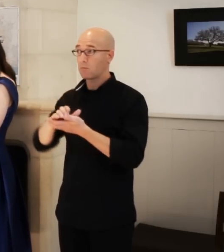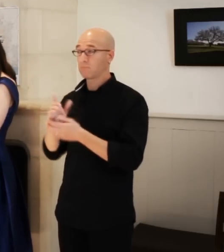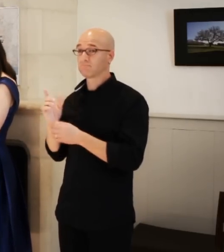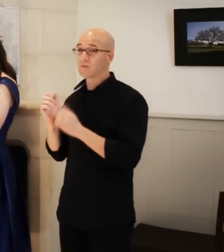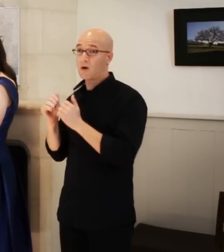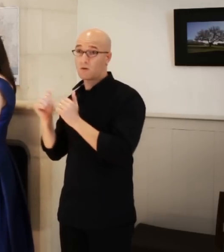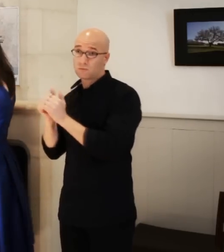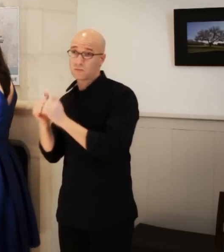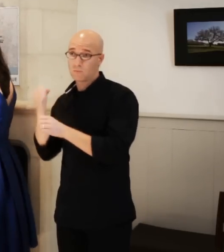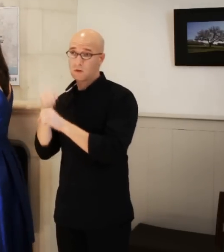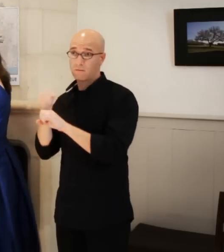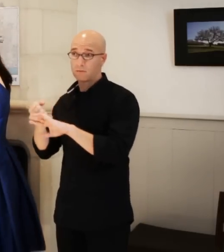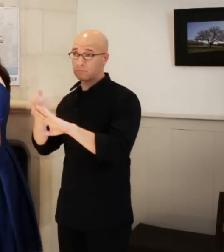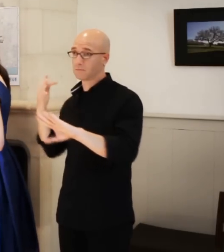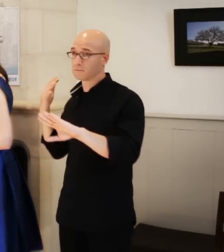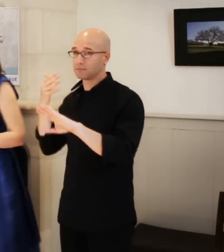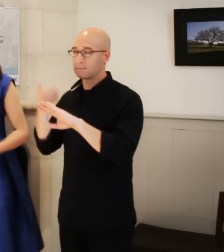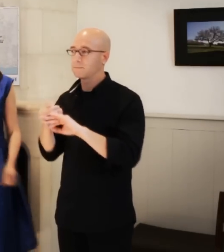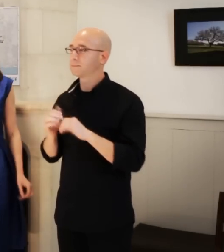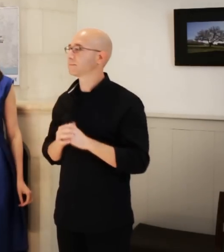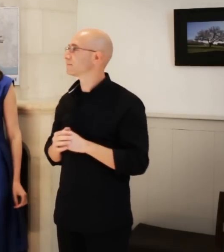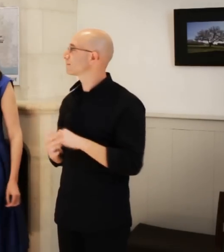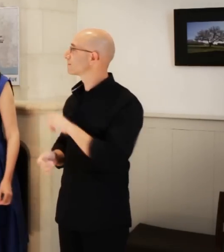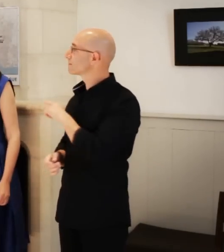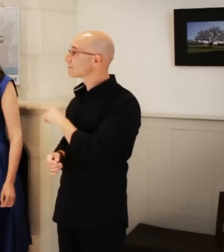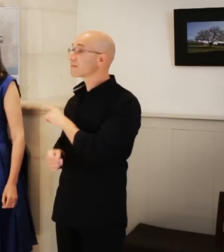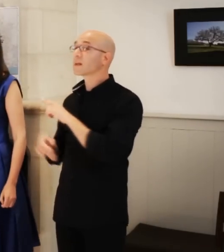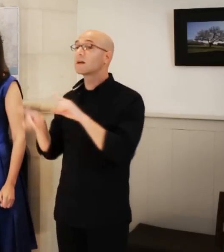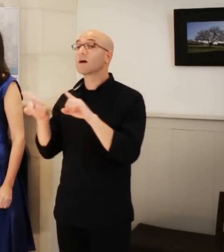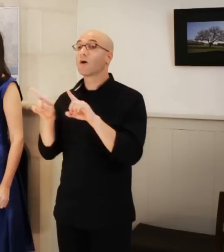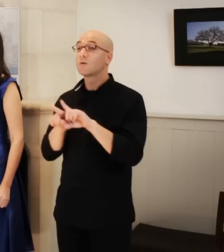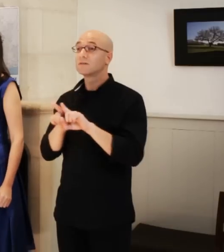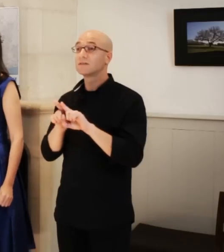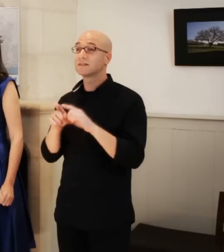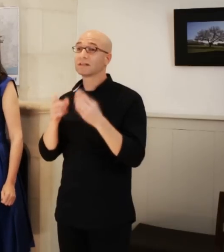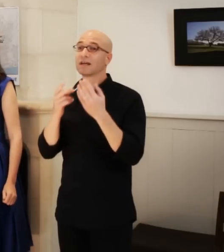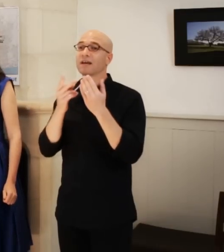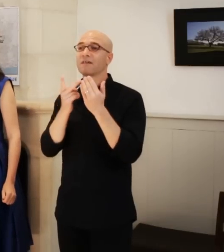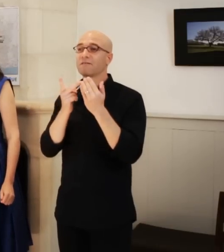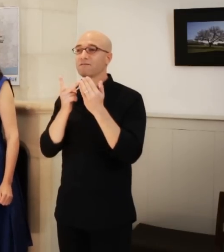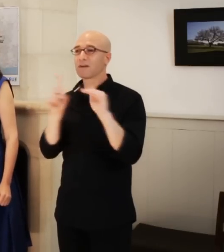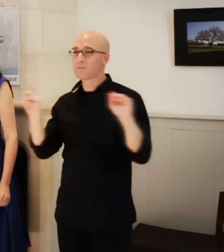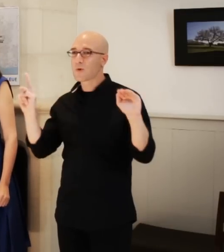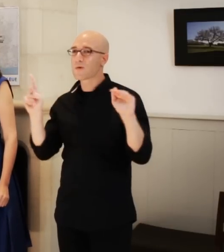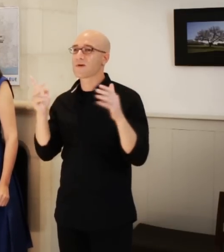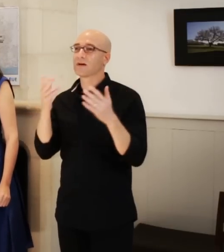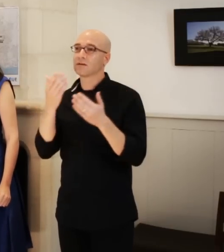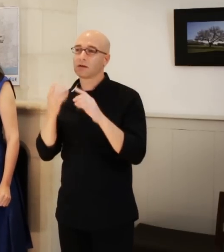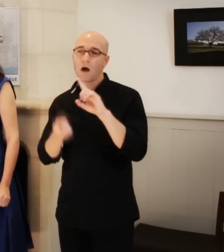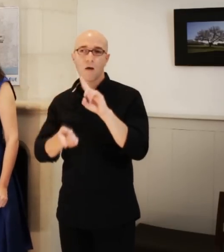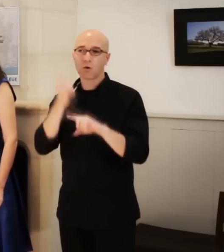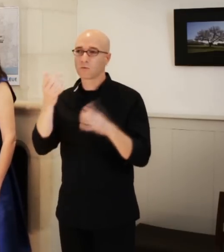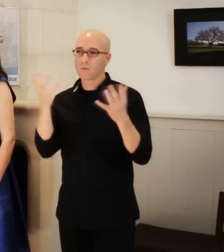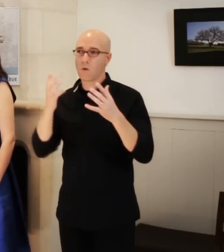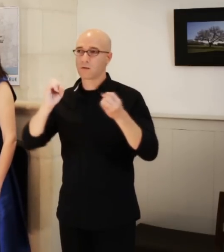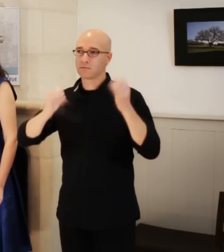Oui, je voulais vous dire aussi que donc, la langue des signes, elle est très importante aussi dans la ville bleue parce qu'on rencontre des sourds dans tous les